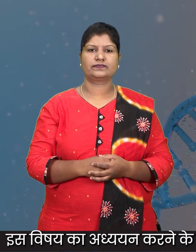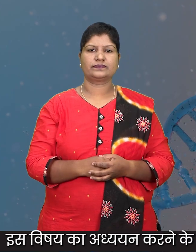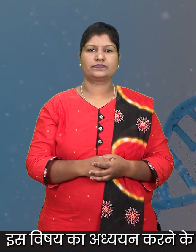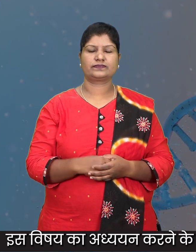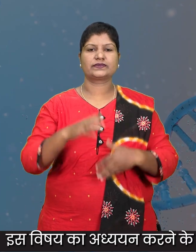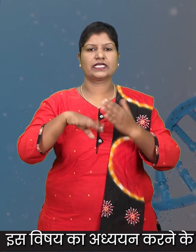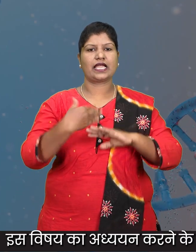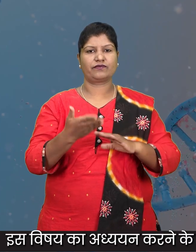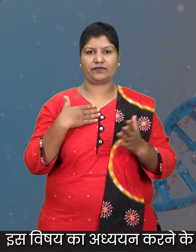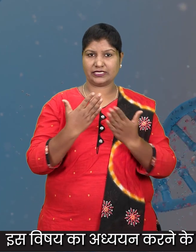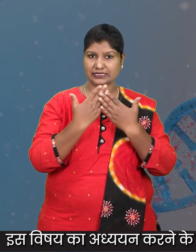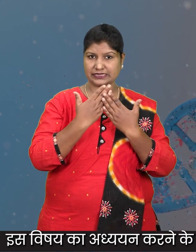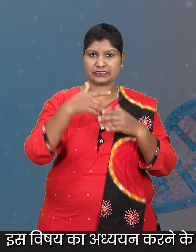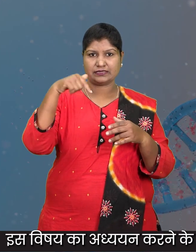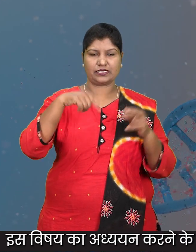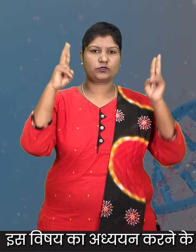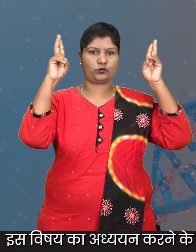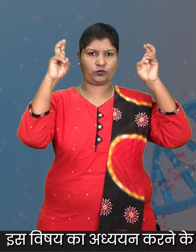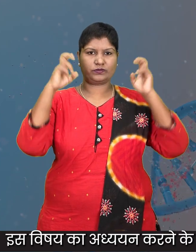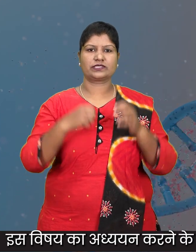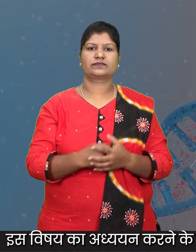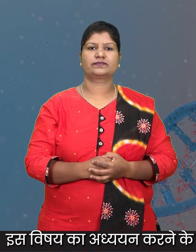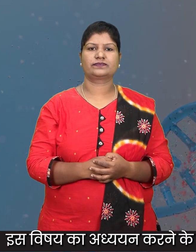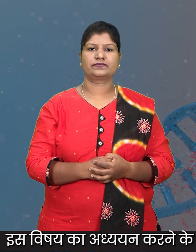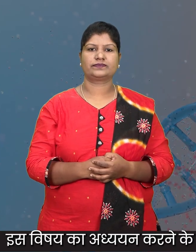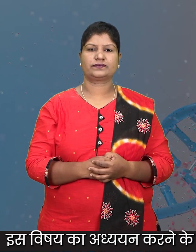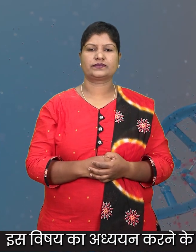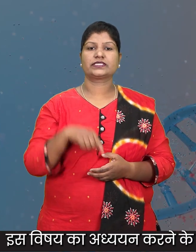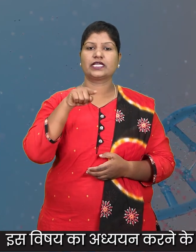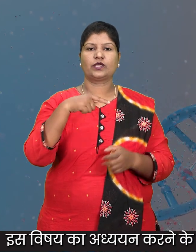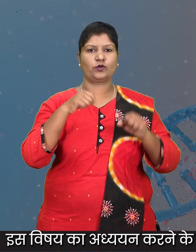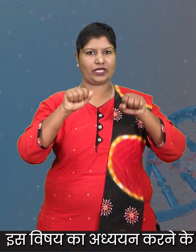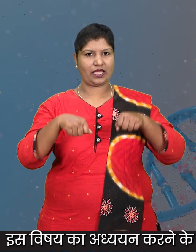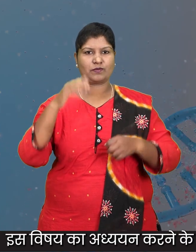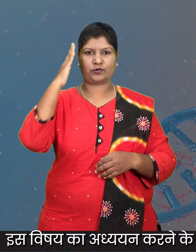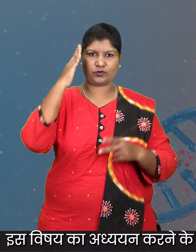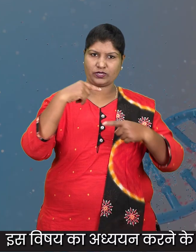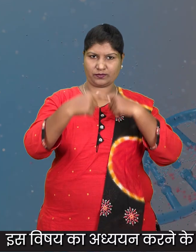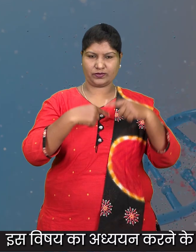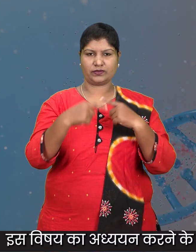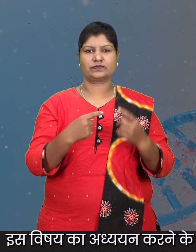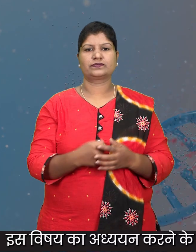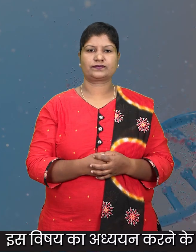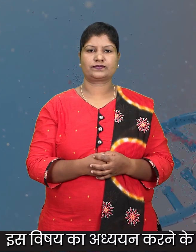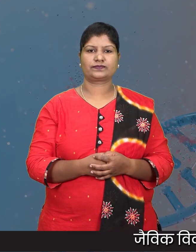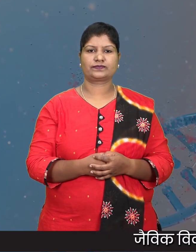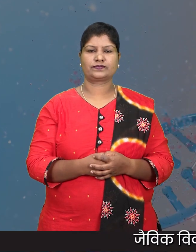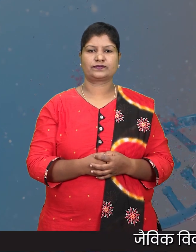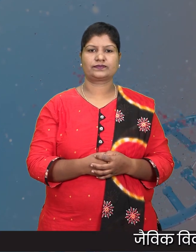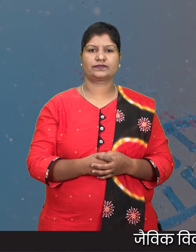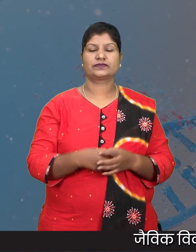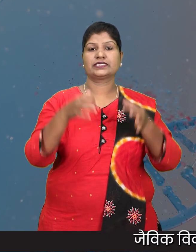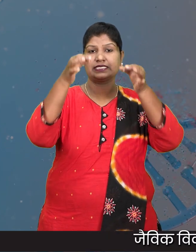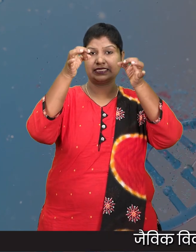इस विषय का अध्ययन करने के बाद आप निम्नलिखित के बारे में जानने में सक्षम होंगे।